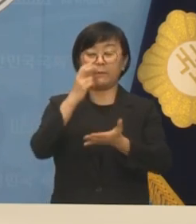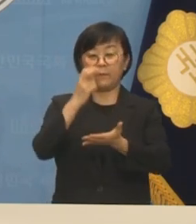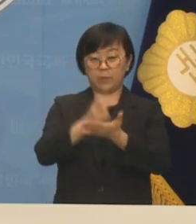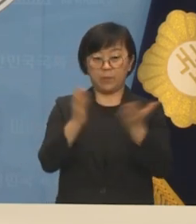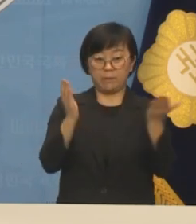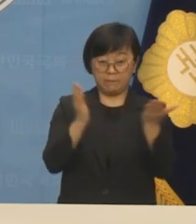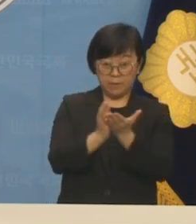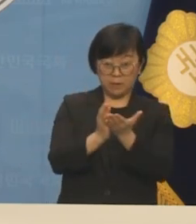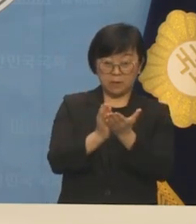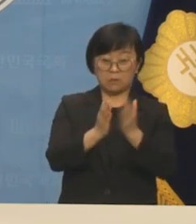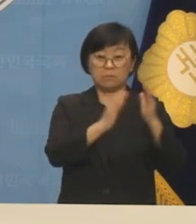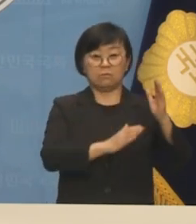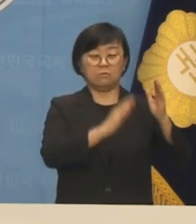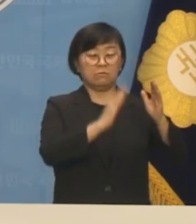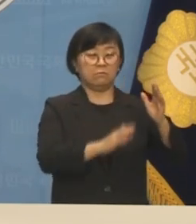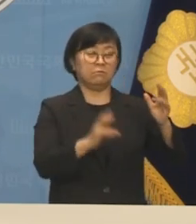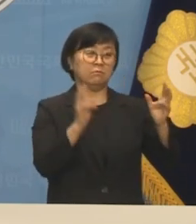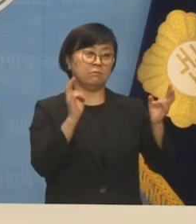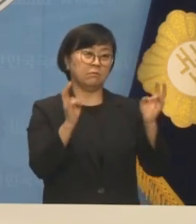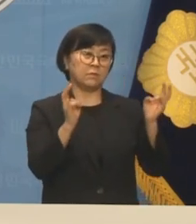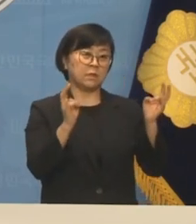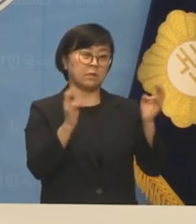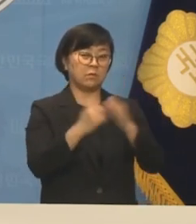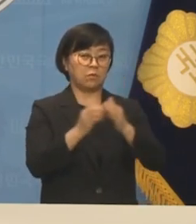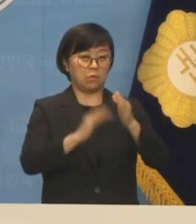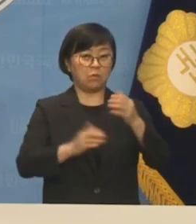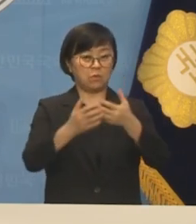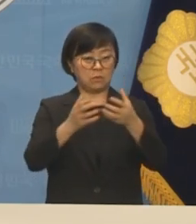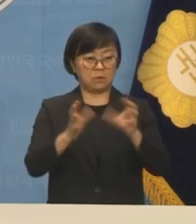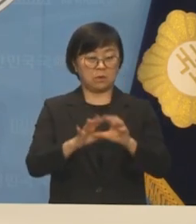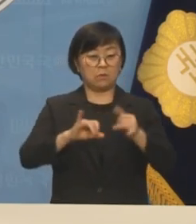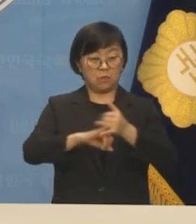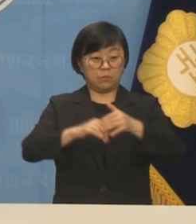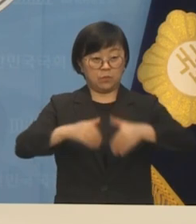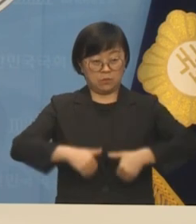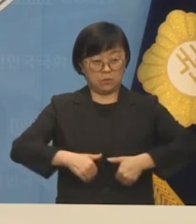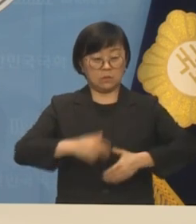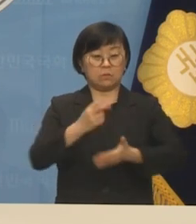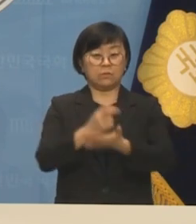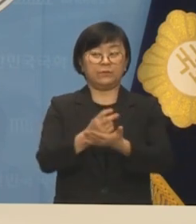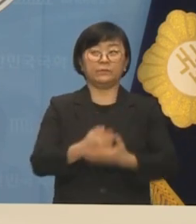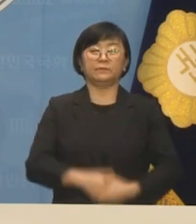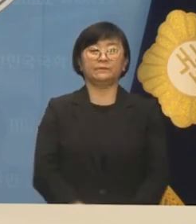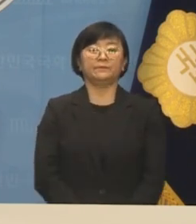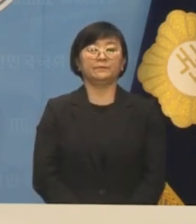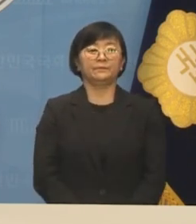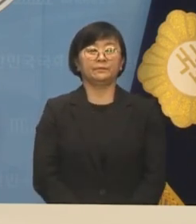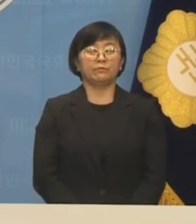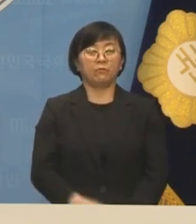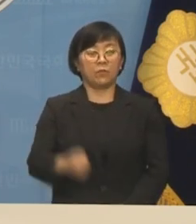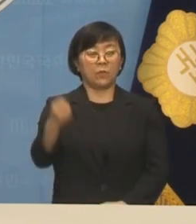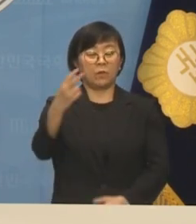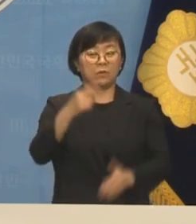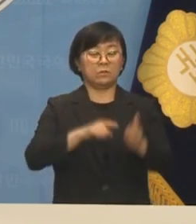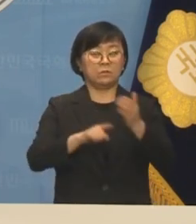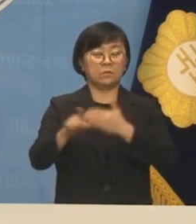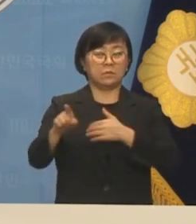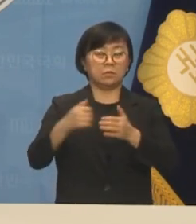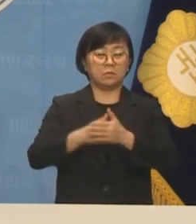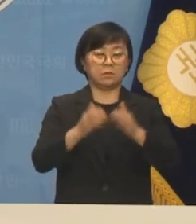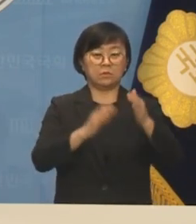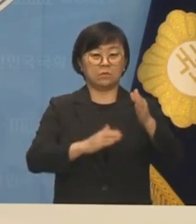따라서 공기업, 중정부 기관, 공공기관은 필수적으로 시행해야 되는 제도입니다. 또한 기타